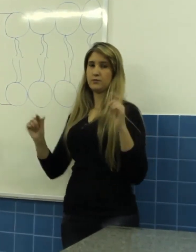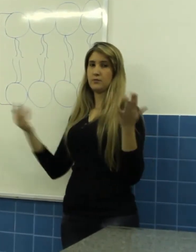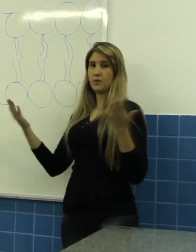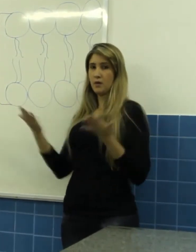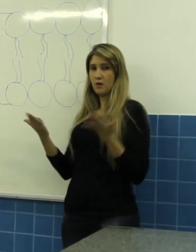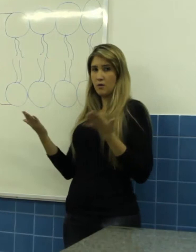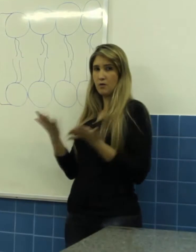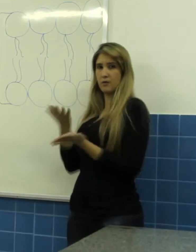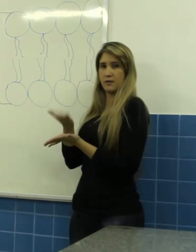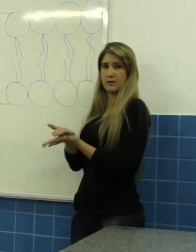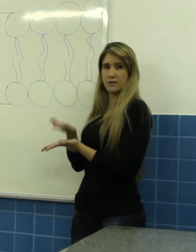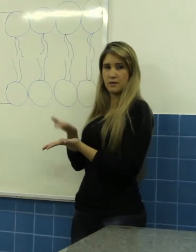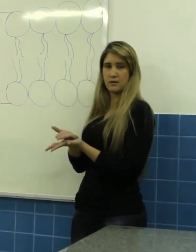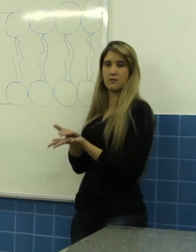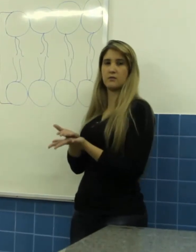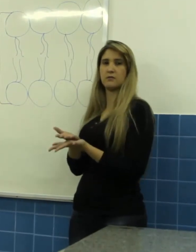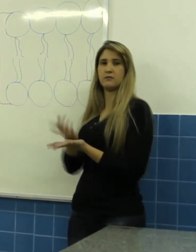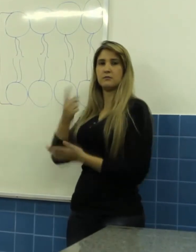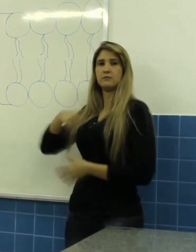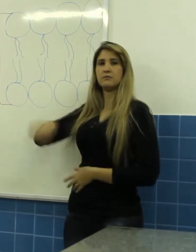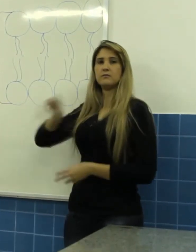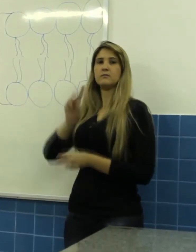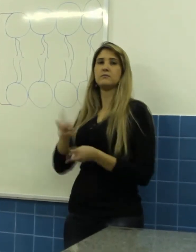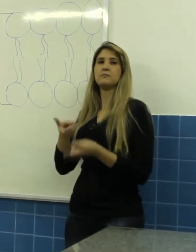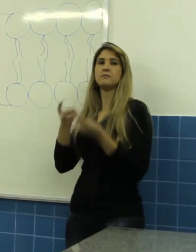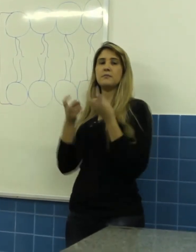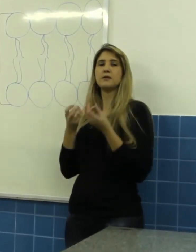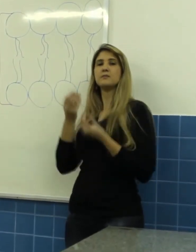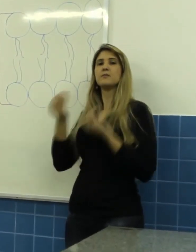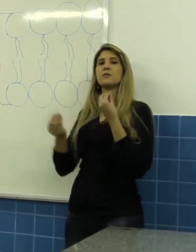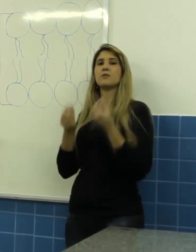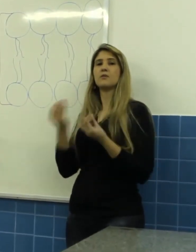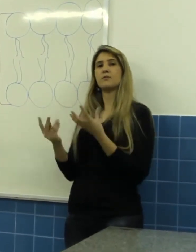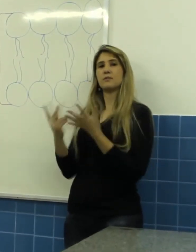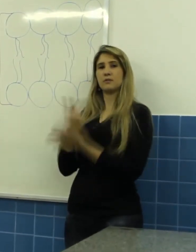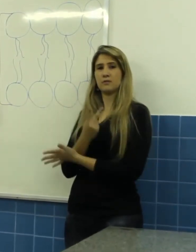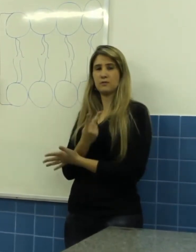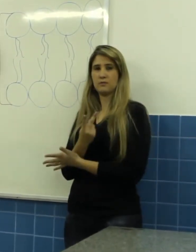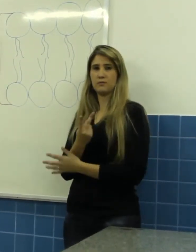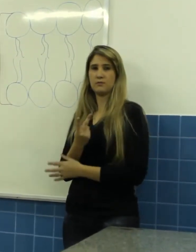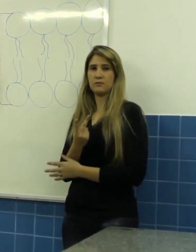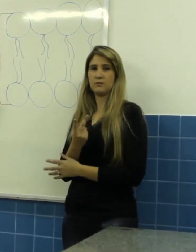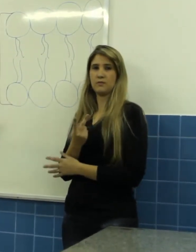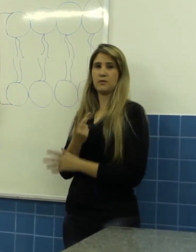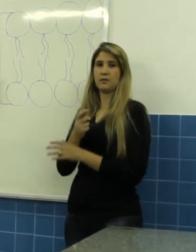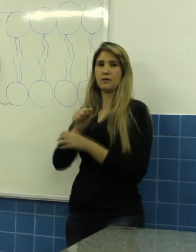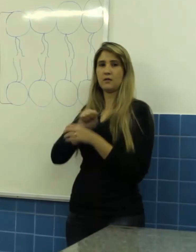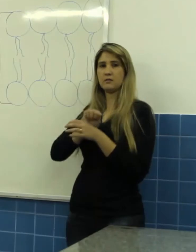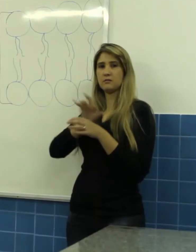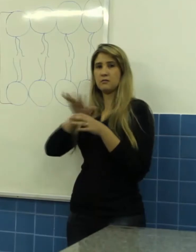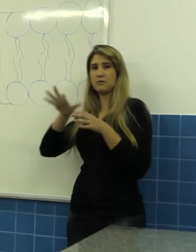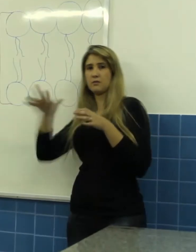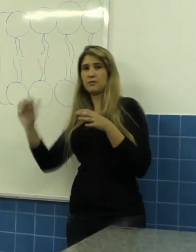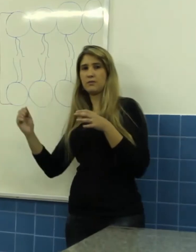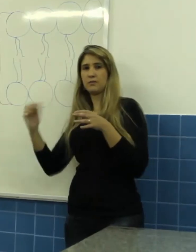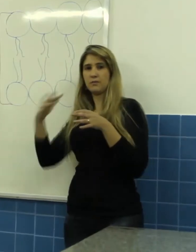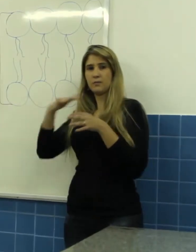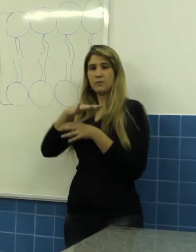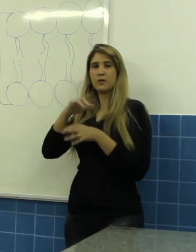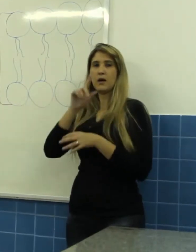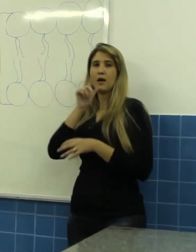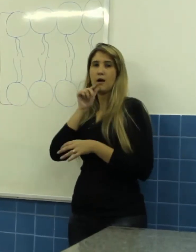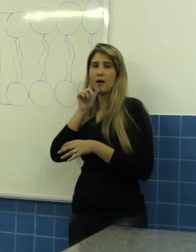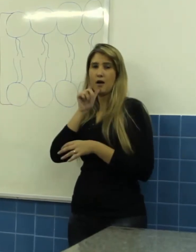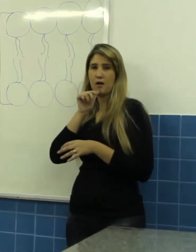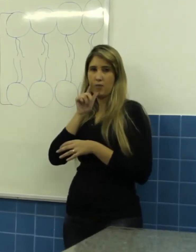Nesta aula de hoje, nós vamos ver o comportamento do deslocamento das moléculas de